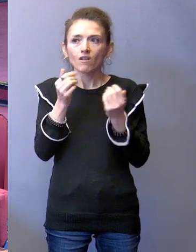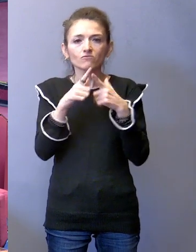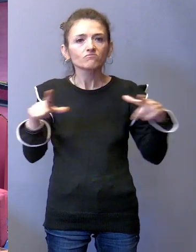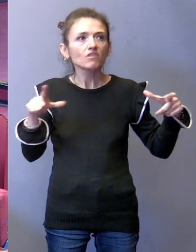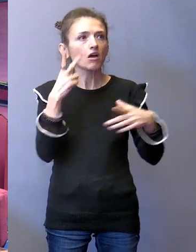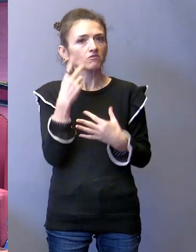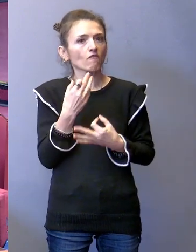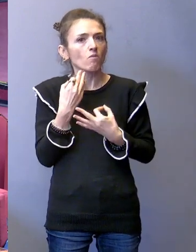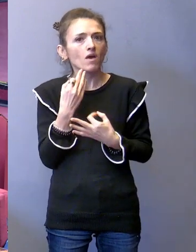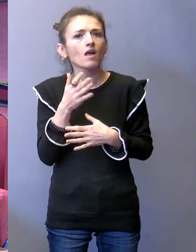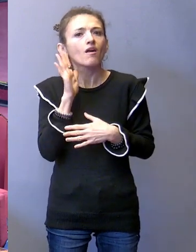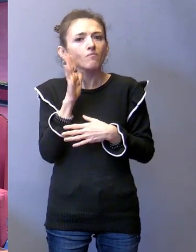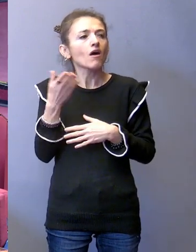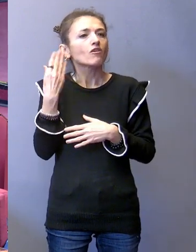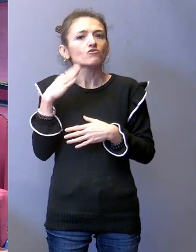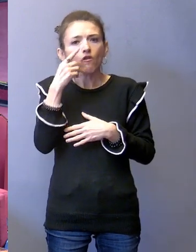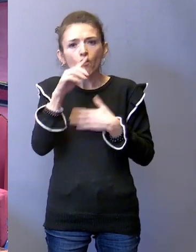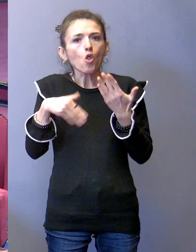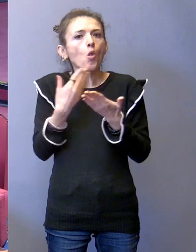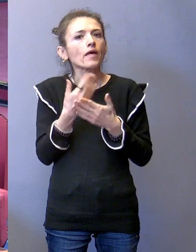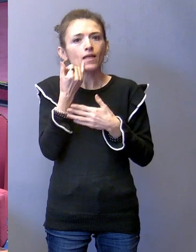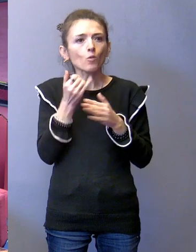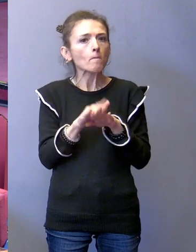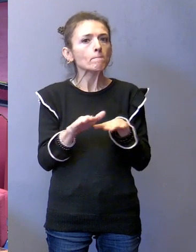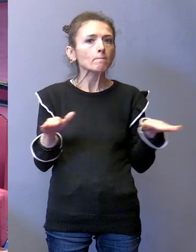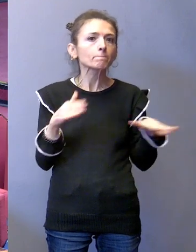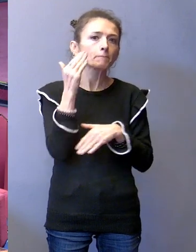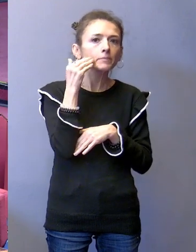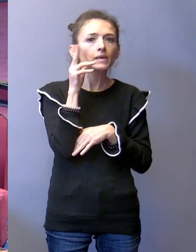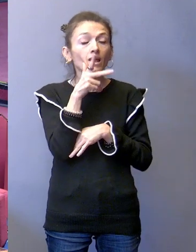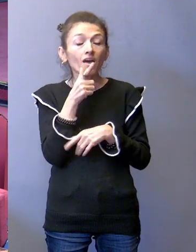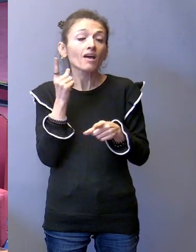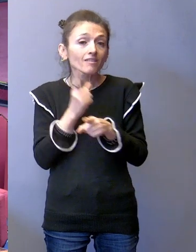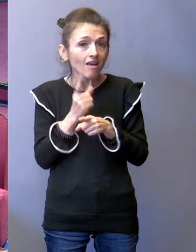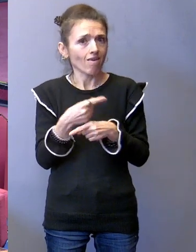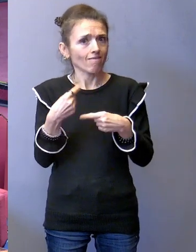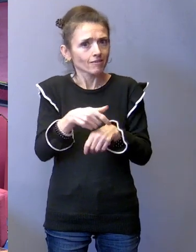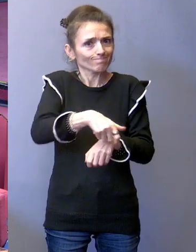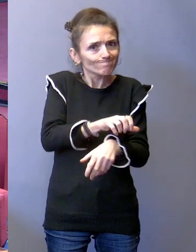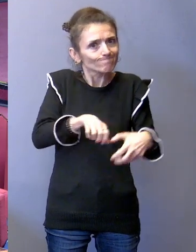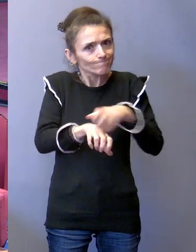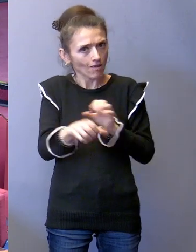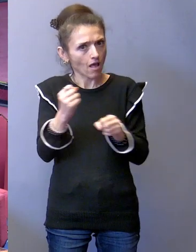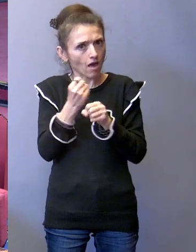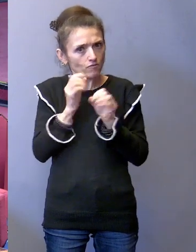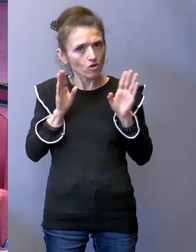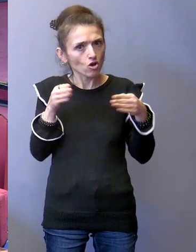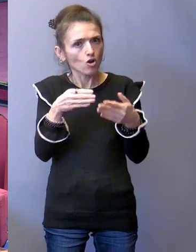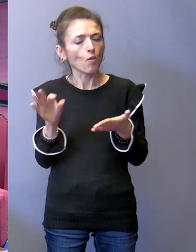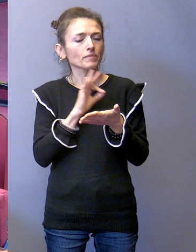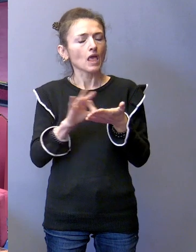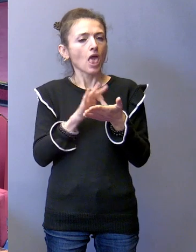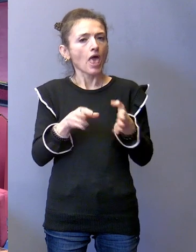però ha detto che Genova non è una città per i bambini e le bambine allora iniziamo a fare una a lavorare sul tema dell'edilizia scolastica